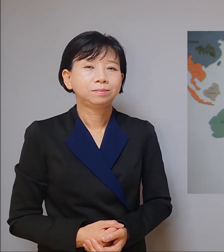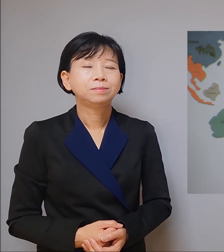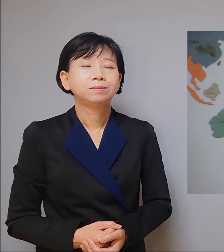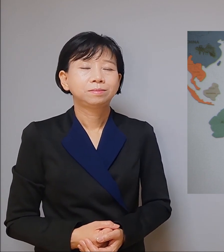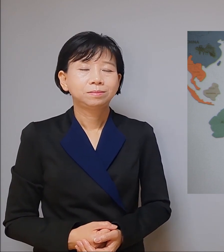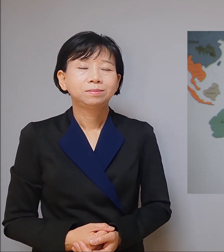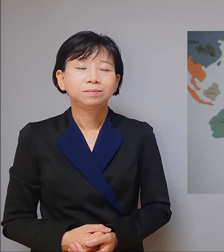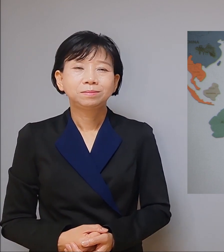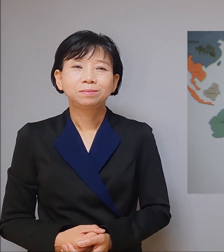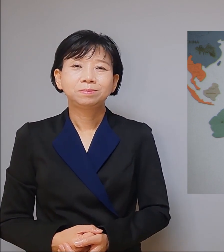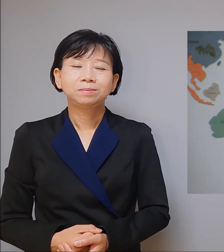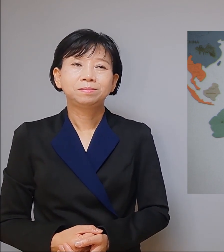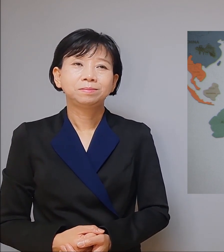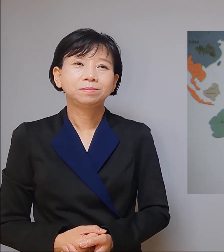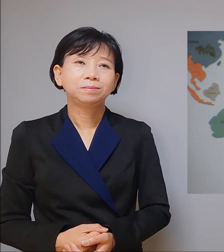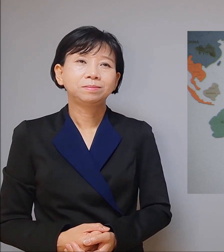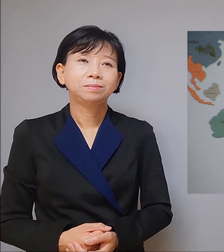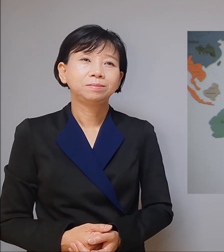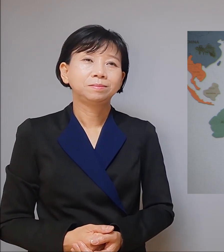네.